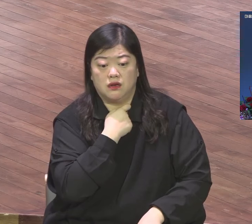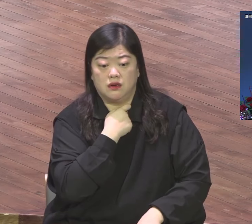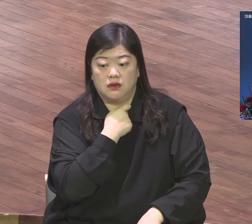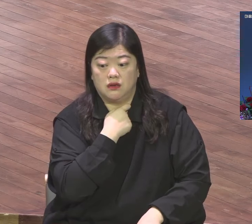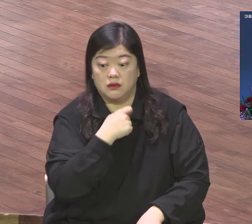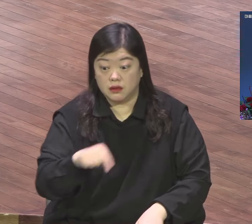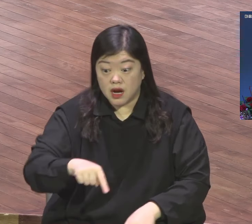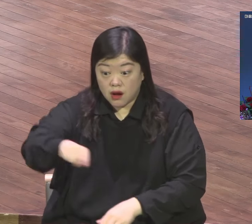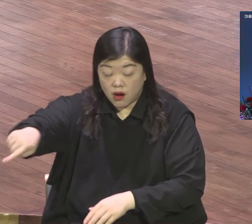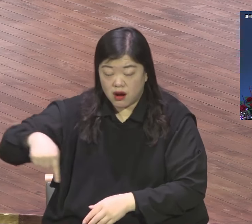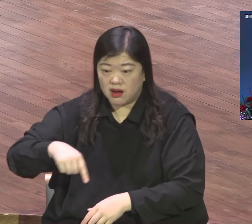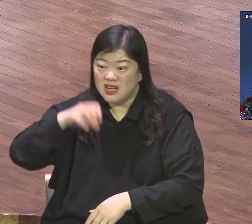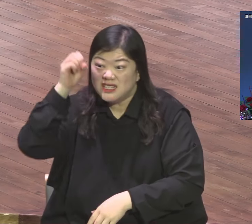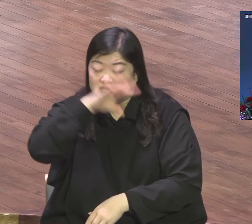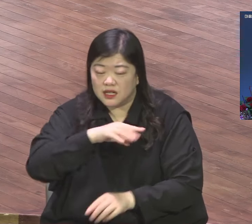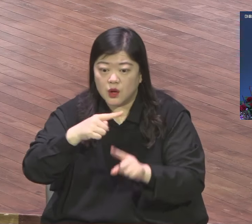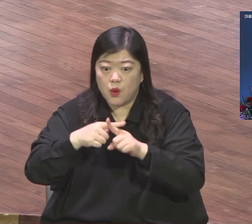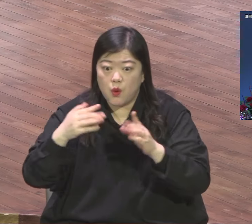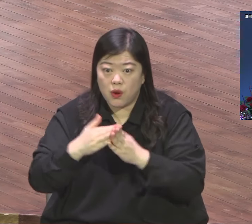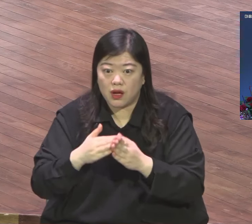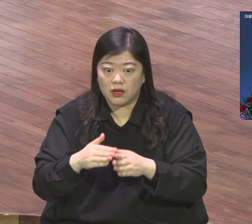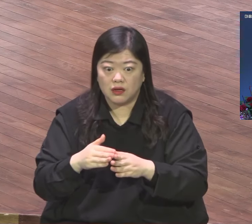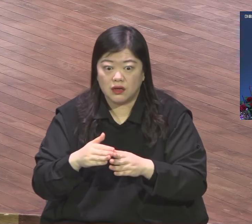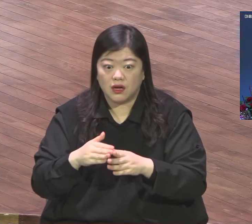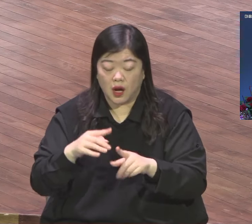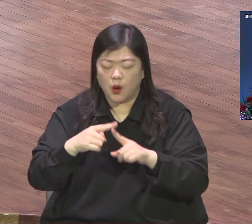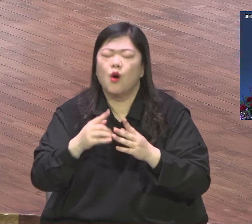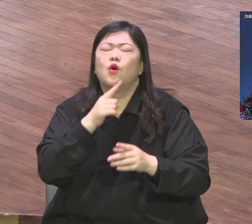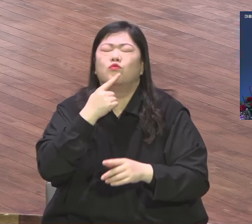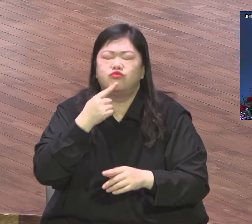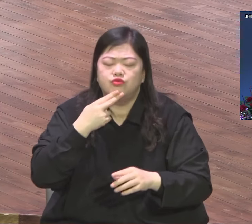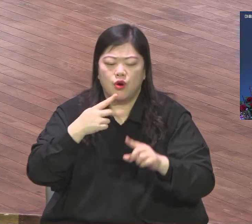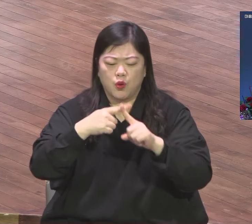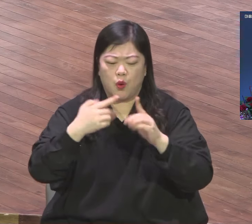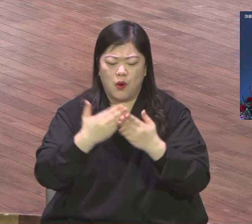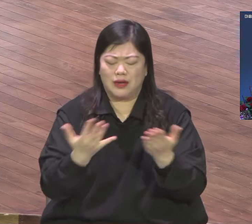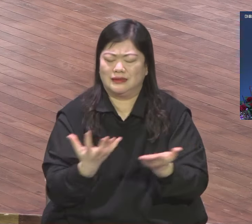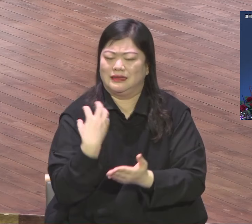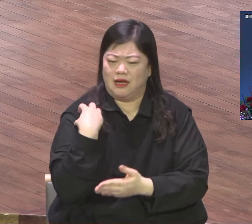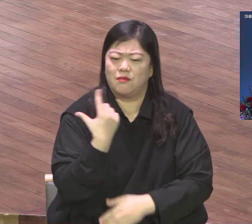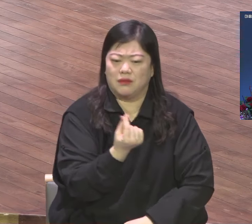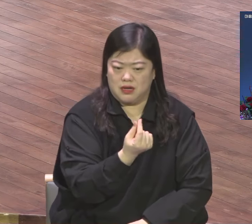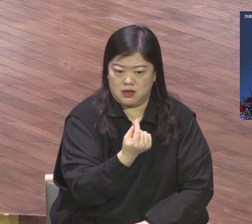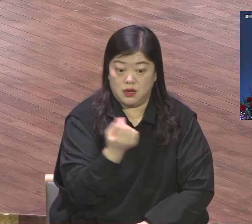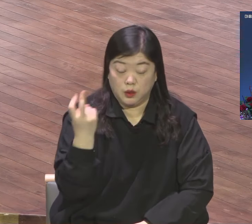대학을 전문, 담당 대학을 다 나와가지고 체육부터 시작해서